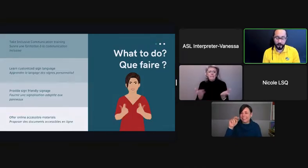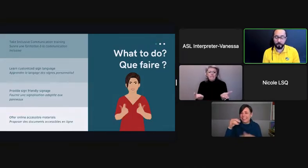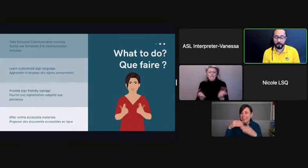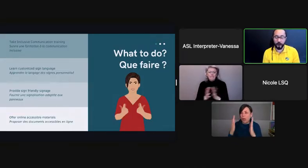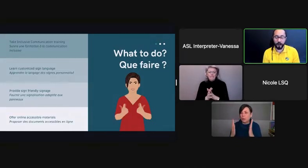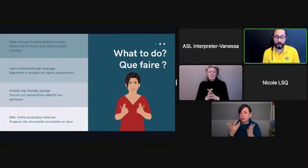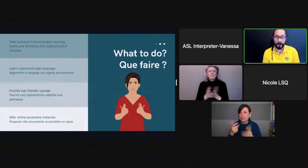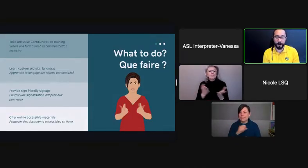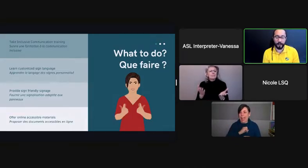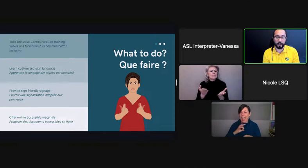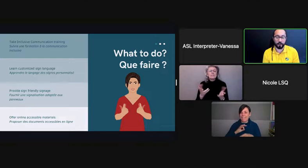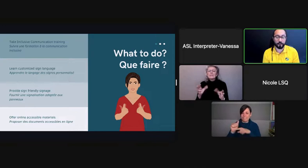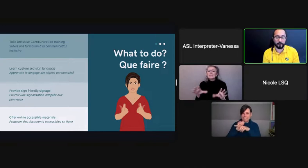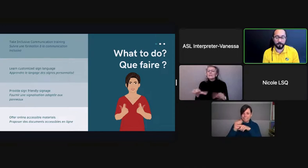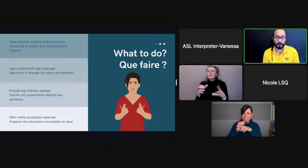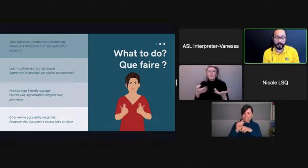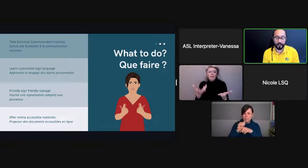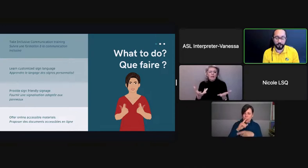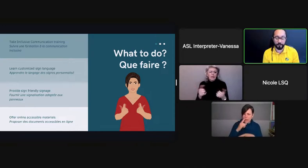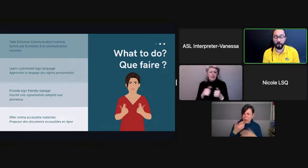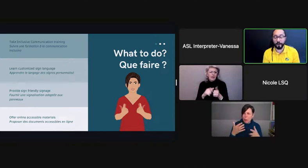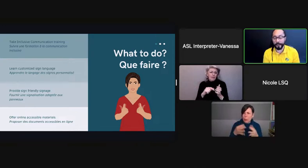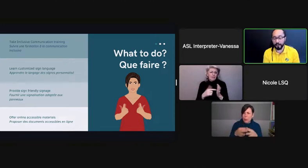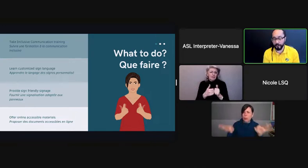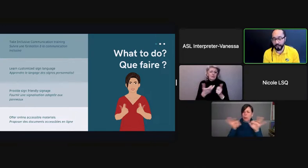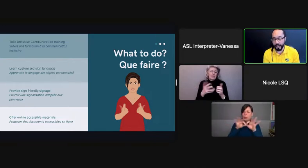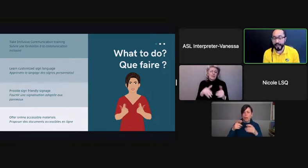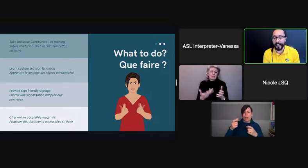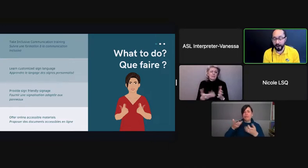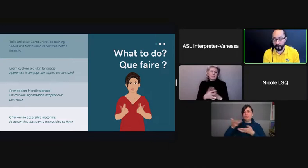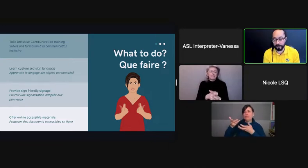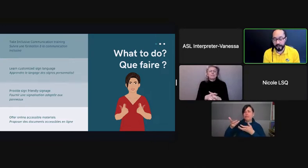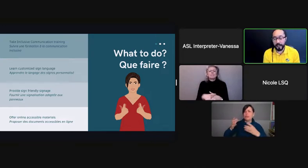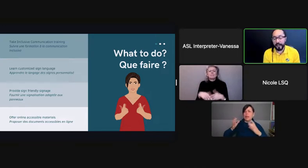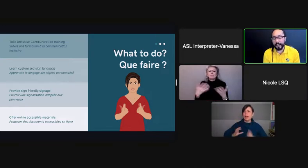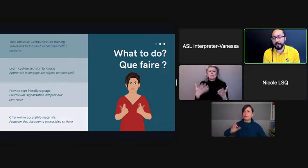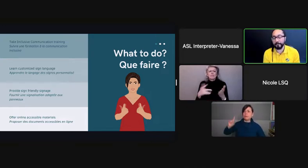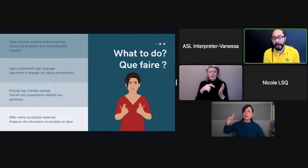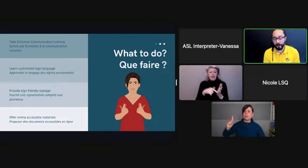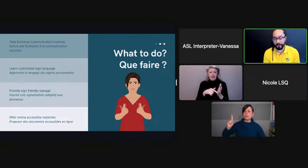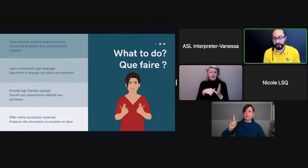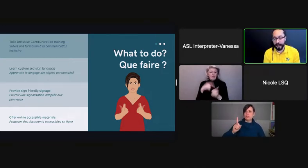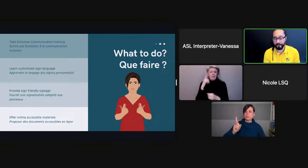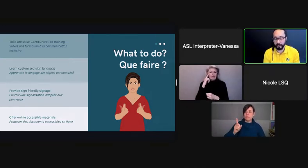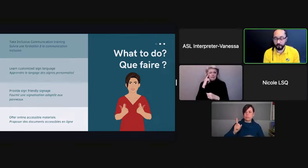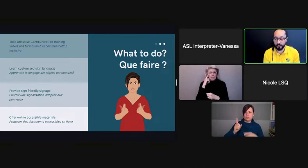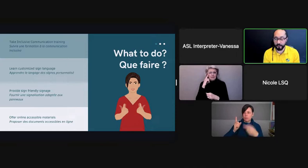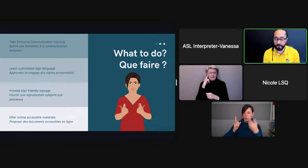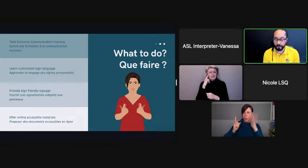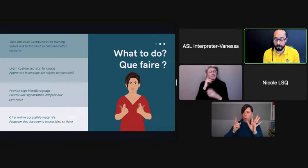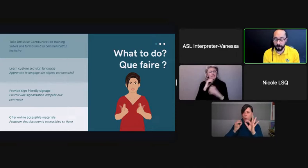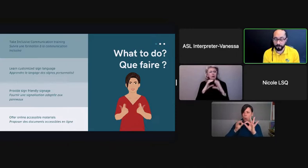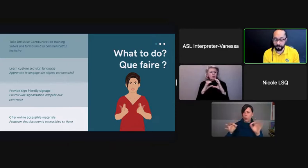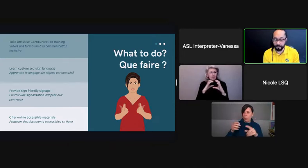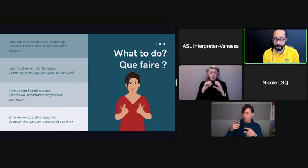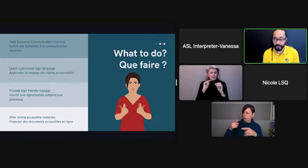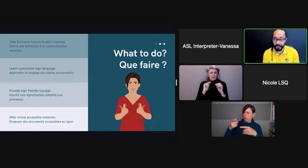Alors, qu'est-ce c'est-on à partir de là? Alors, lorsqu'on pense à la communication